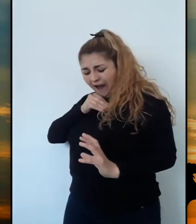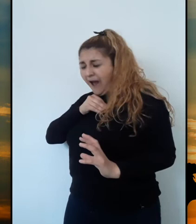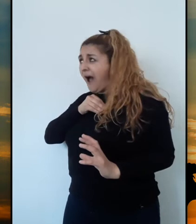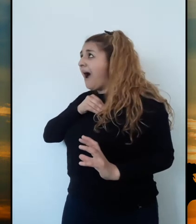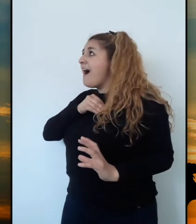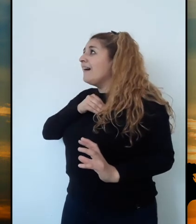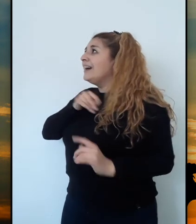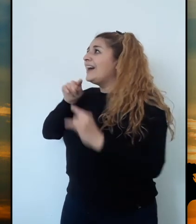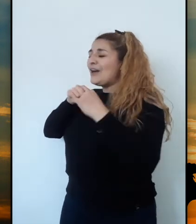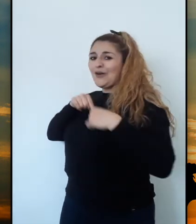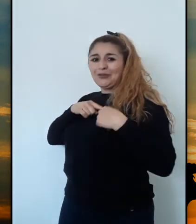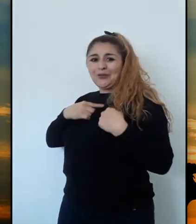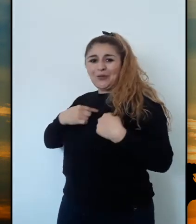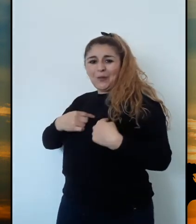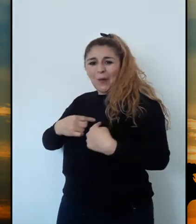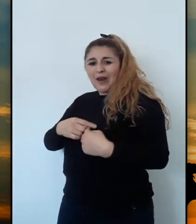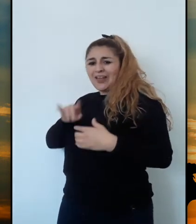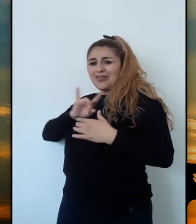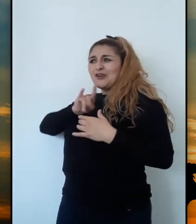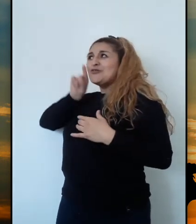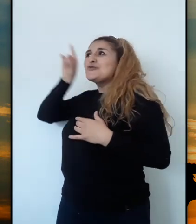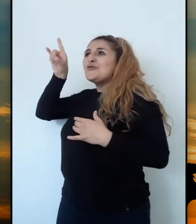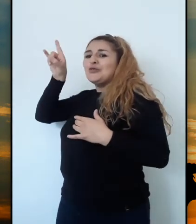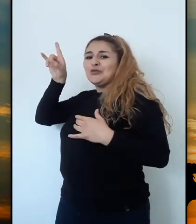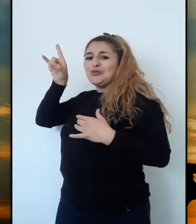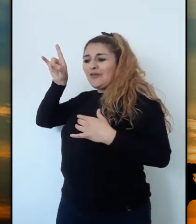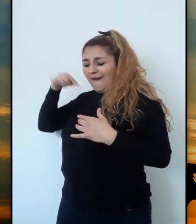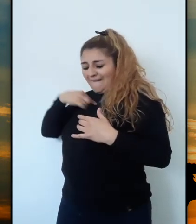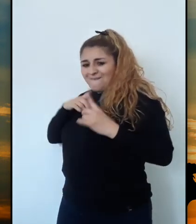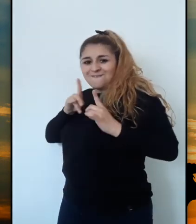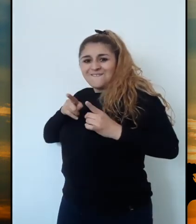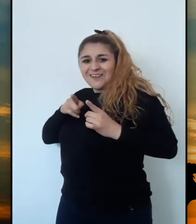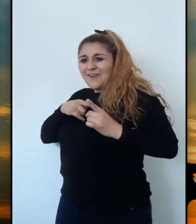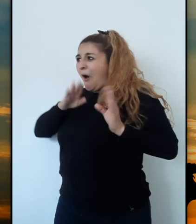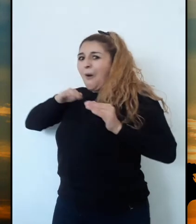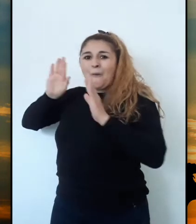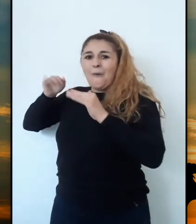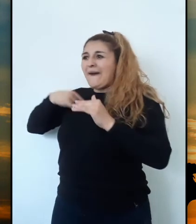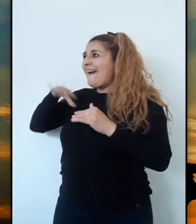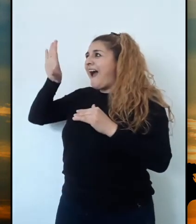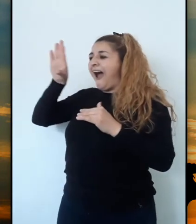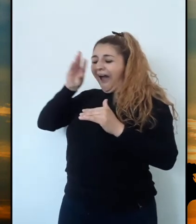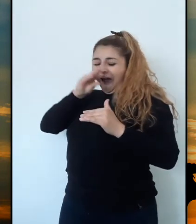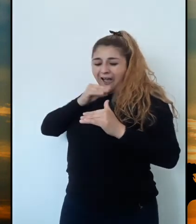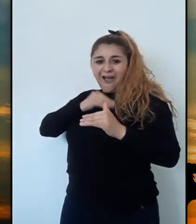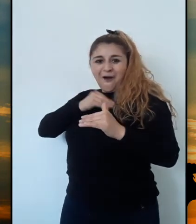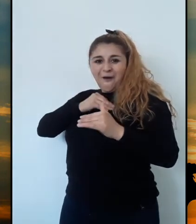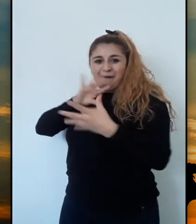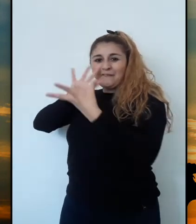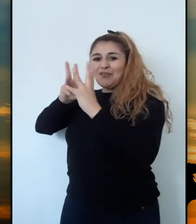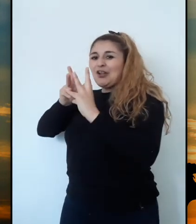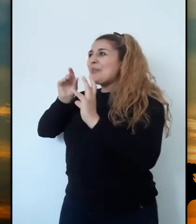Dieu. El bien que está en el corazón de Dios. Pour chacun de nous. Para cada uno de